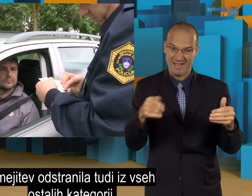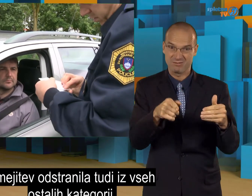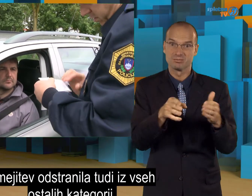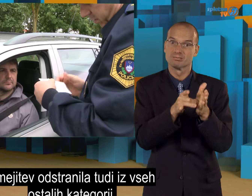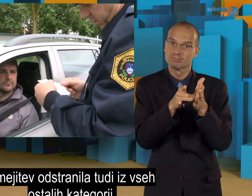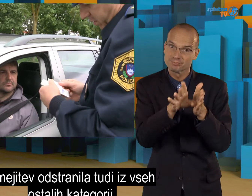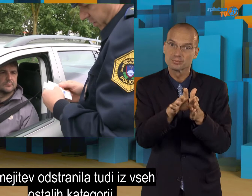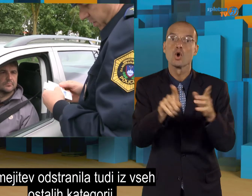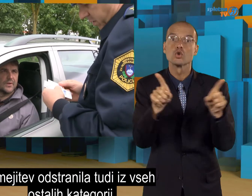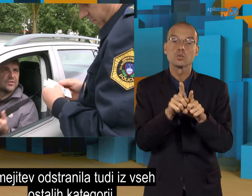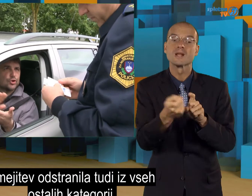kategorij.